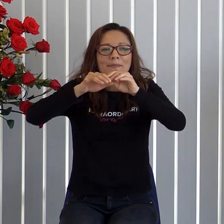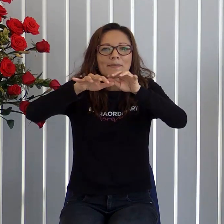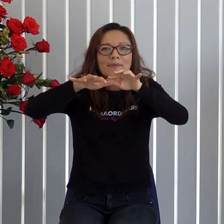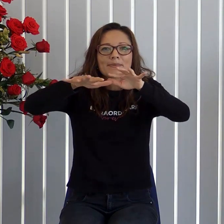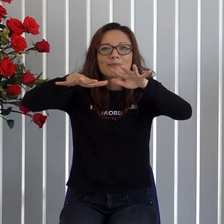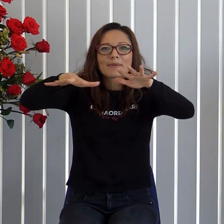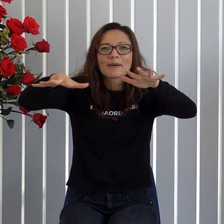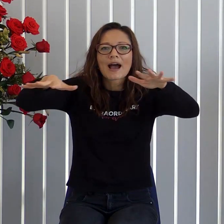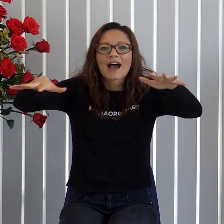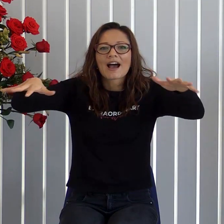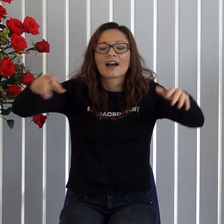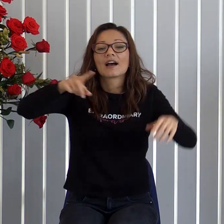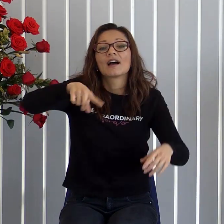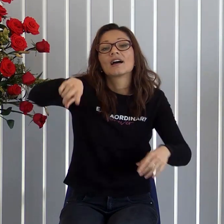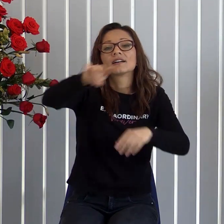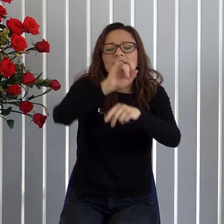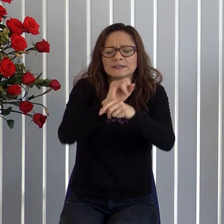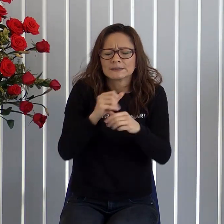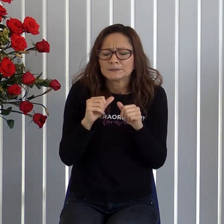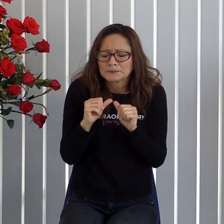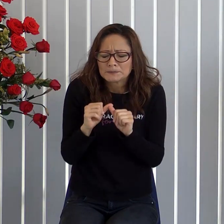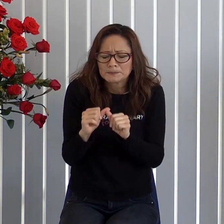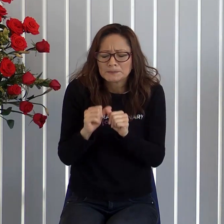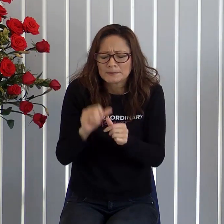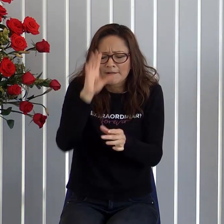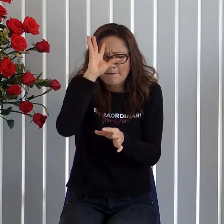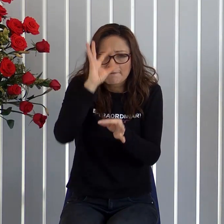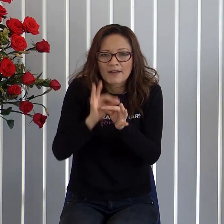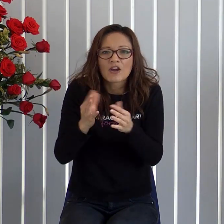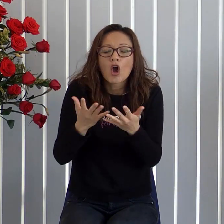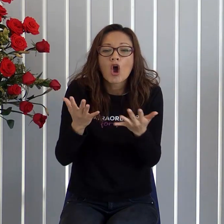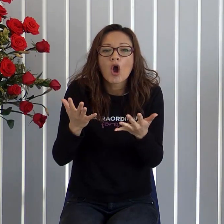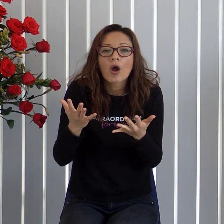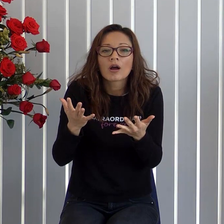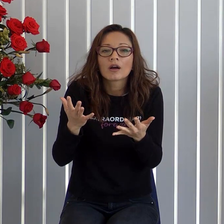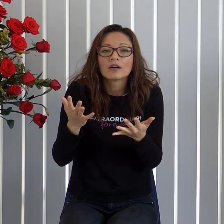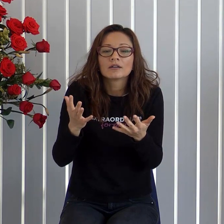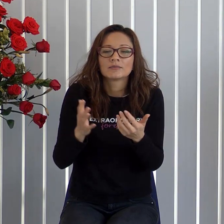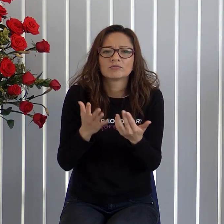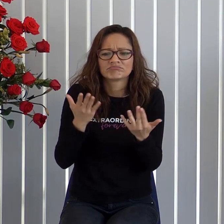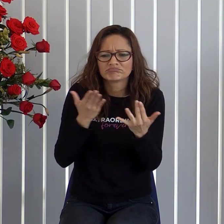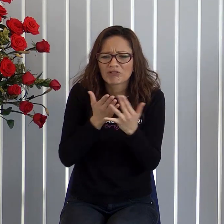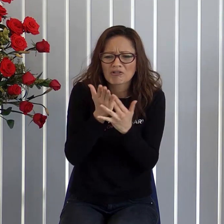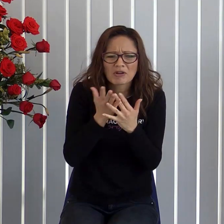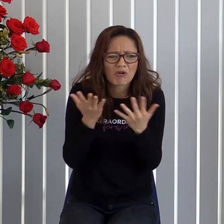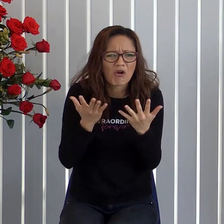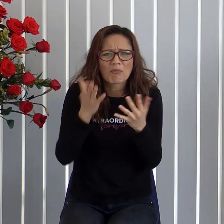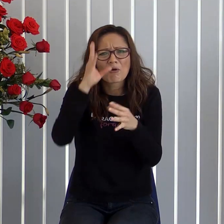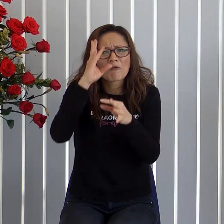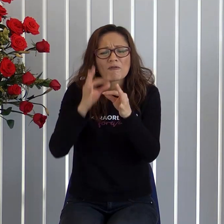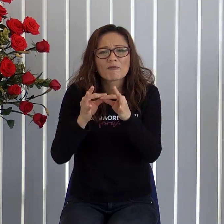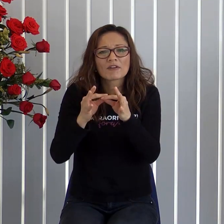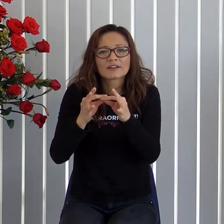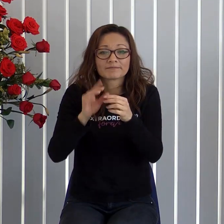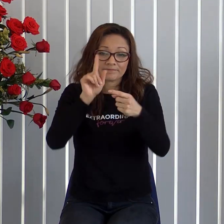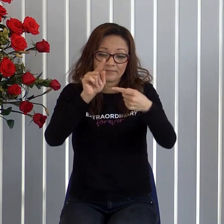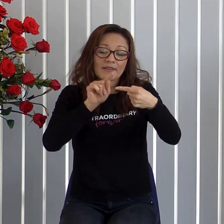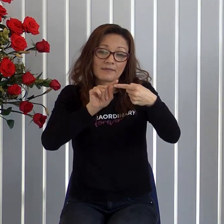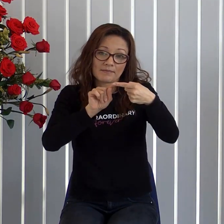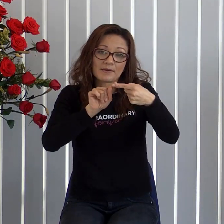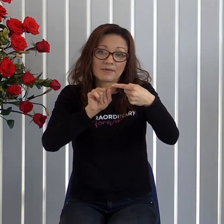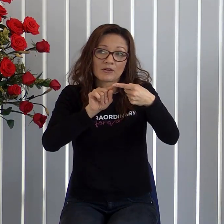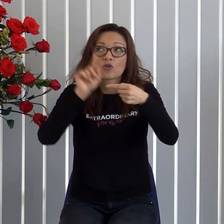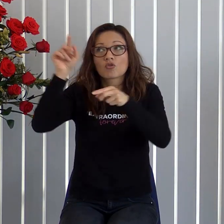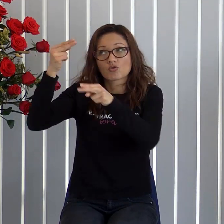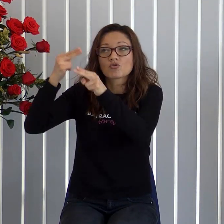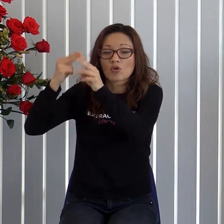multiplicarse, mantenían la fe por medio de ¿qué? Realmente, creo que por medio de, primero,